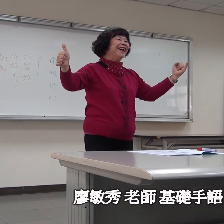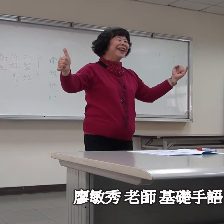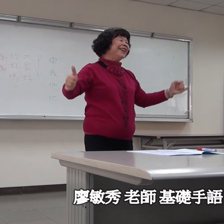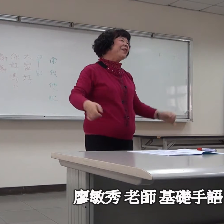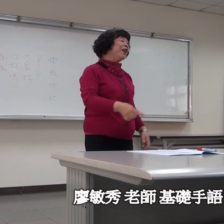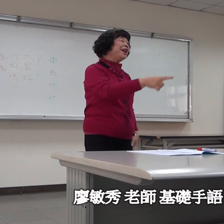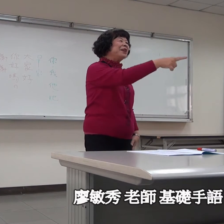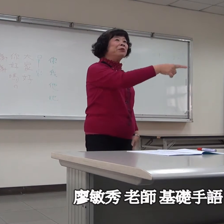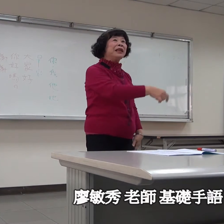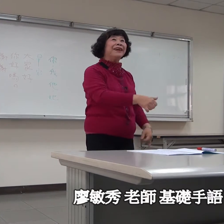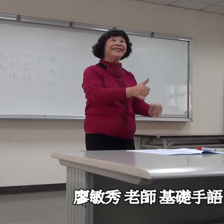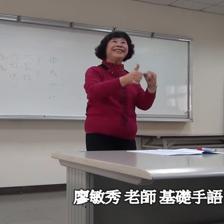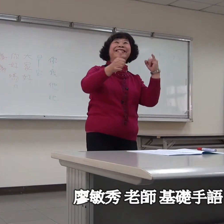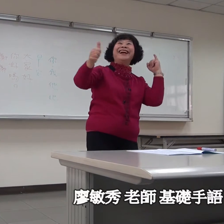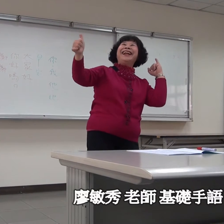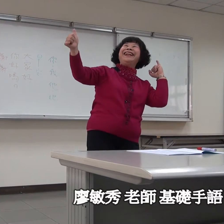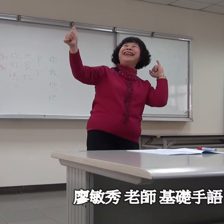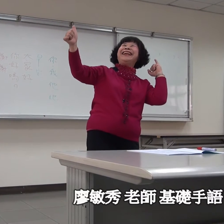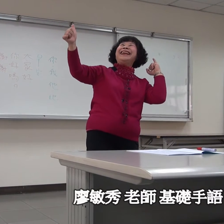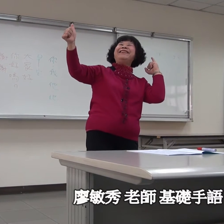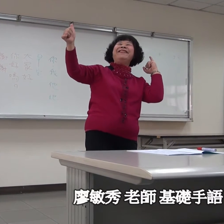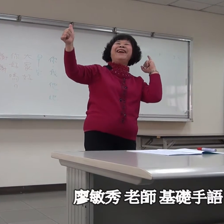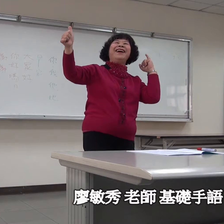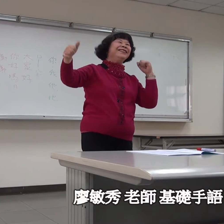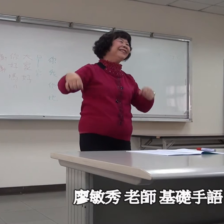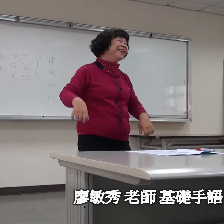婚， 你快点离婚，赶紧去，赶紧离婚。